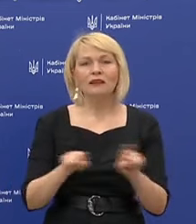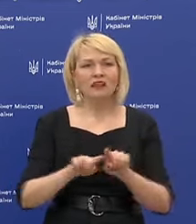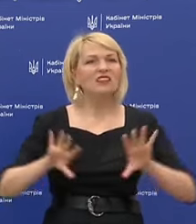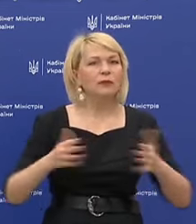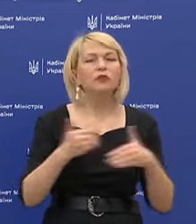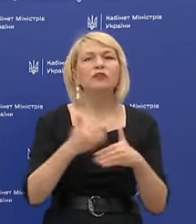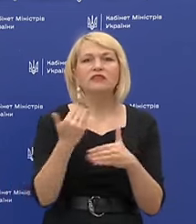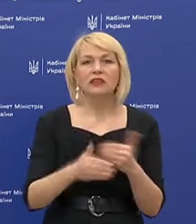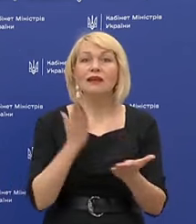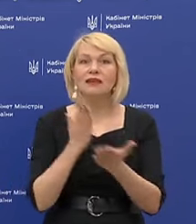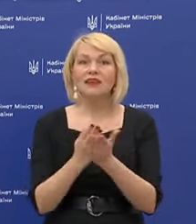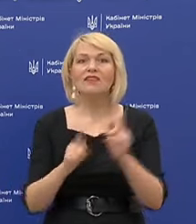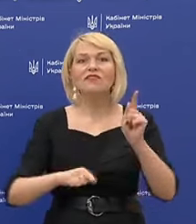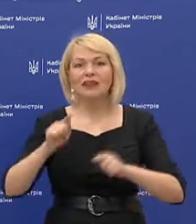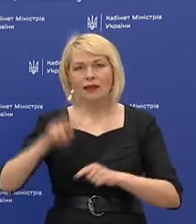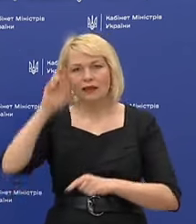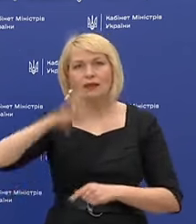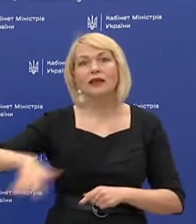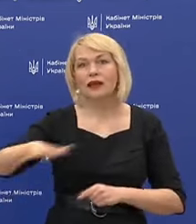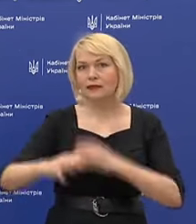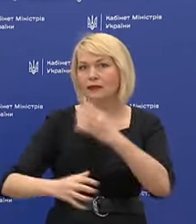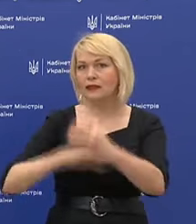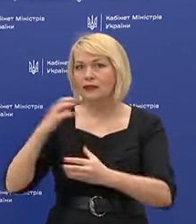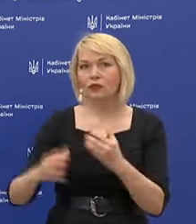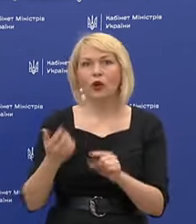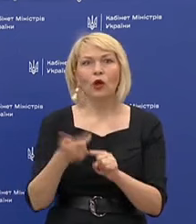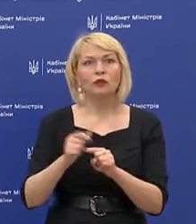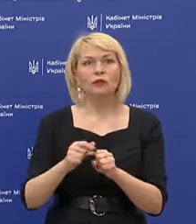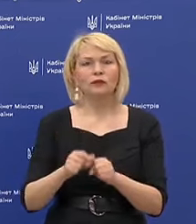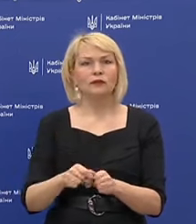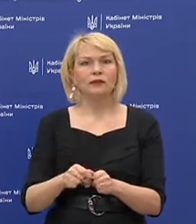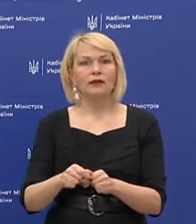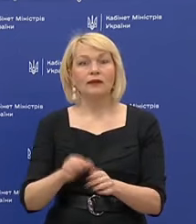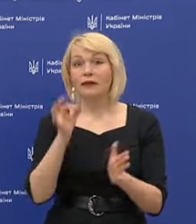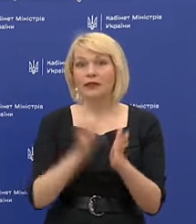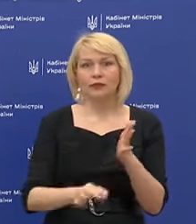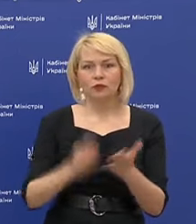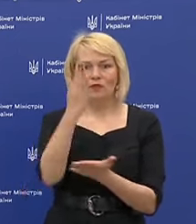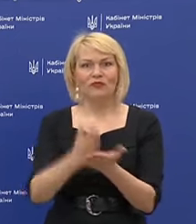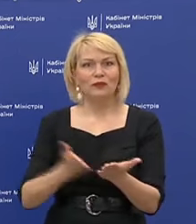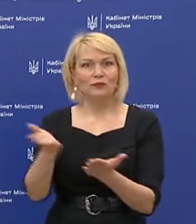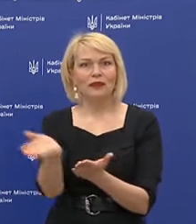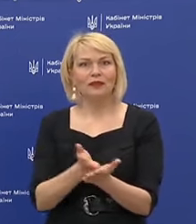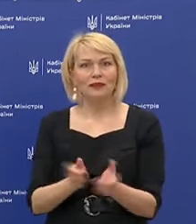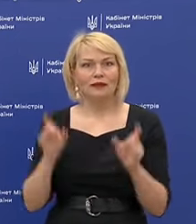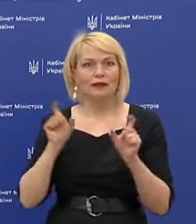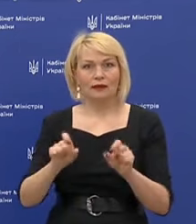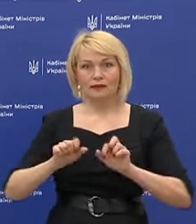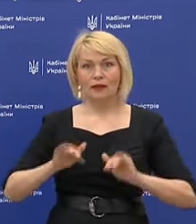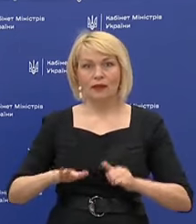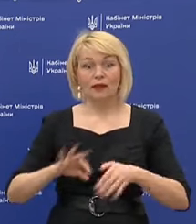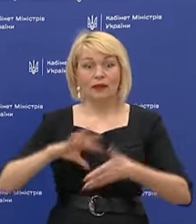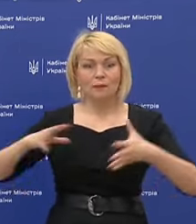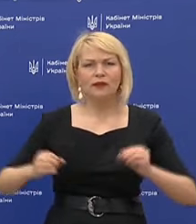вже є в деяких країнах світу, коли досить різко відмінили карантинні заходи, і це призвело до